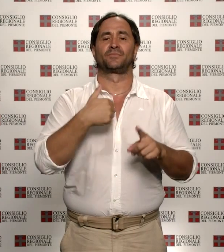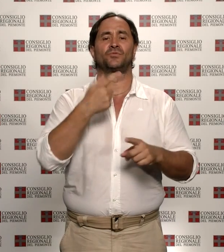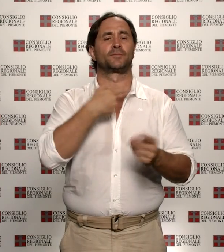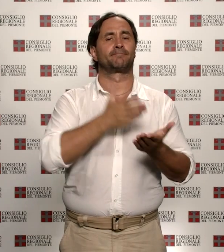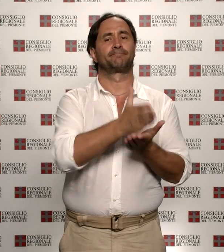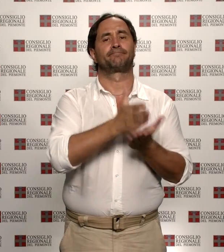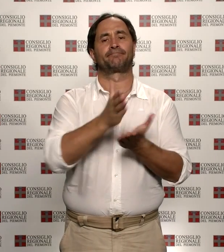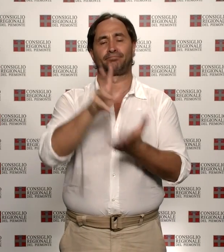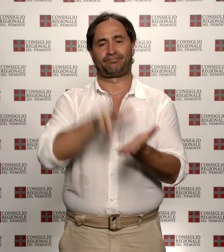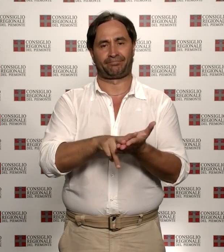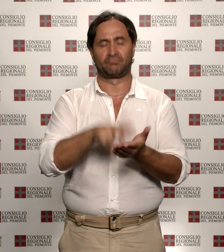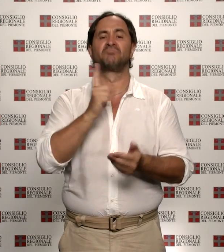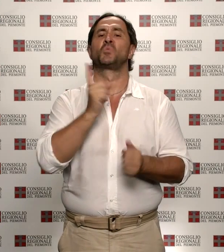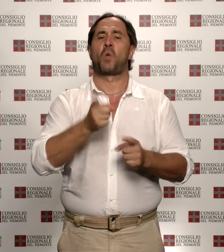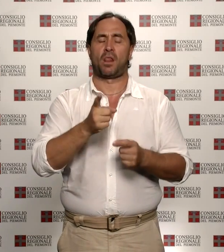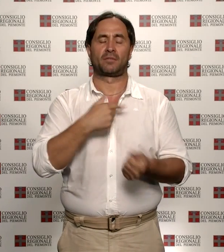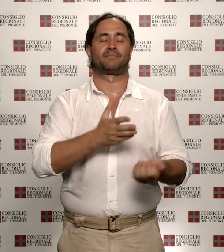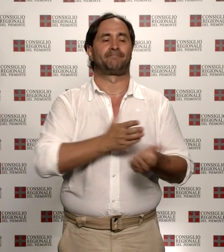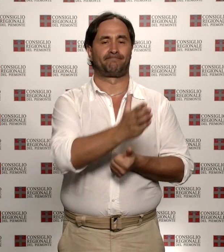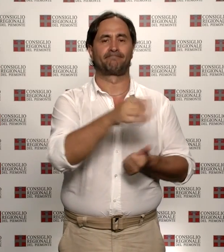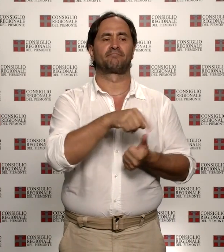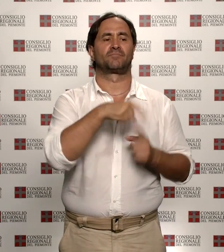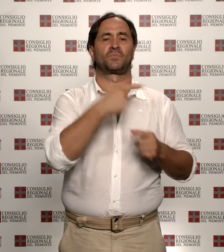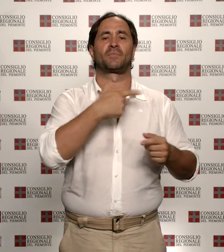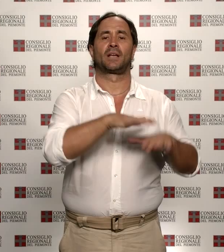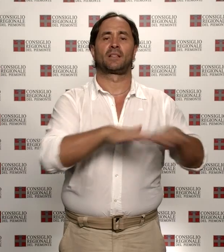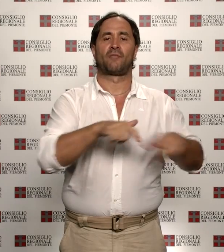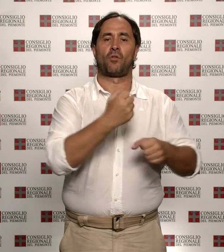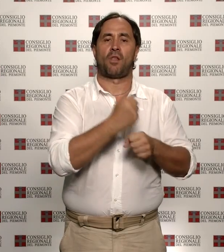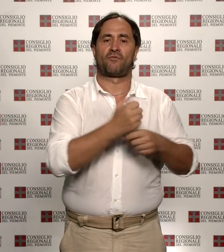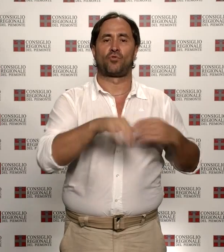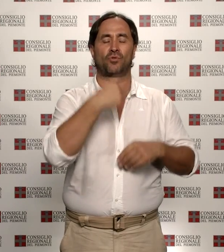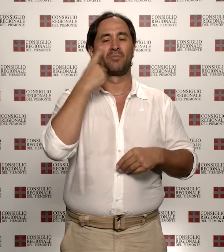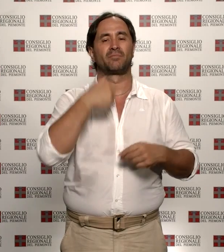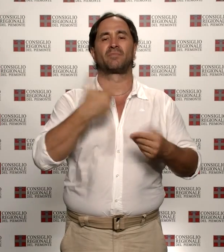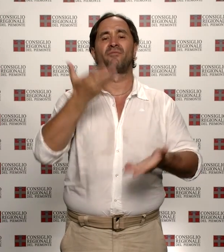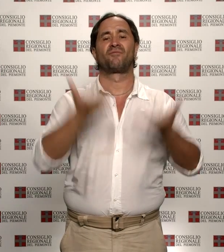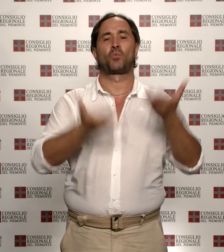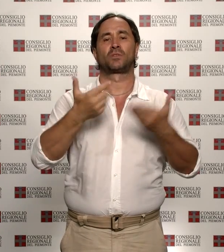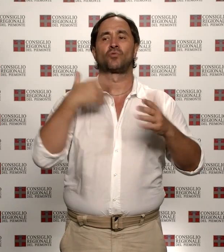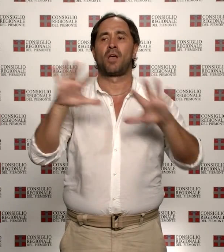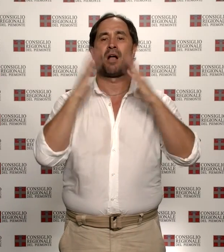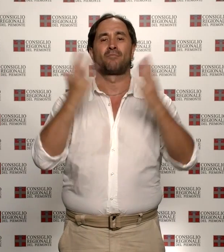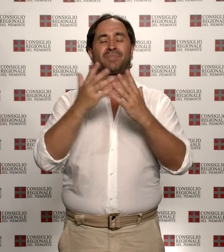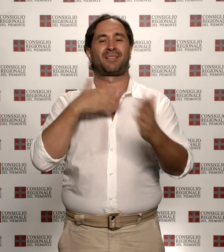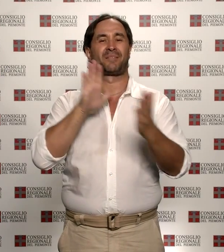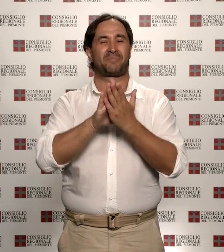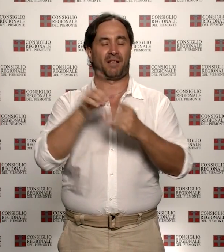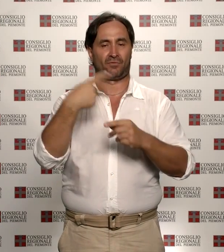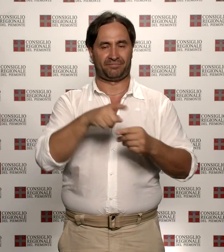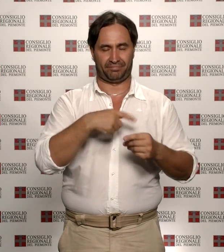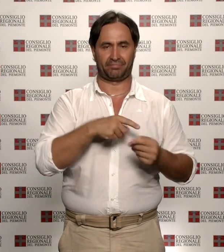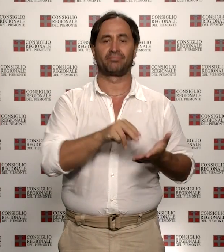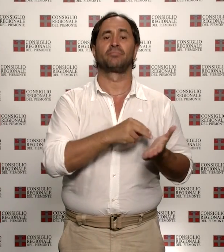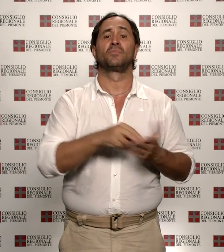stati approvati una mozione per istituire un tavolo di lavoro che riveda le procedure di valutazione di impatto ambientale, VAS, tre